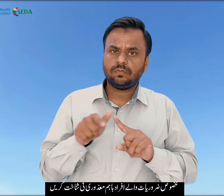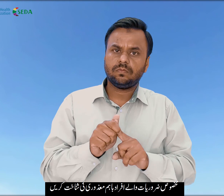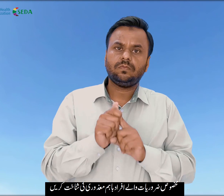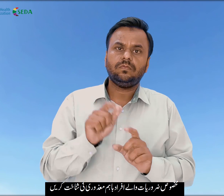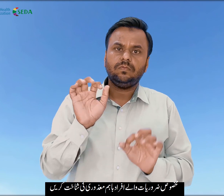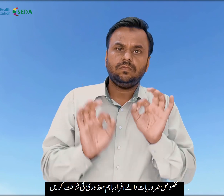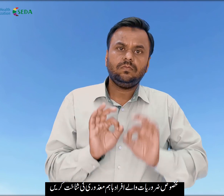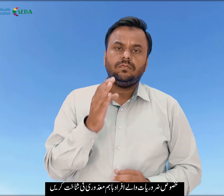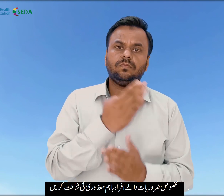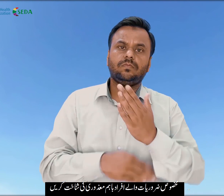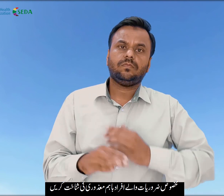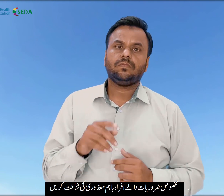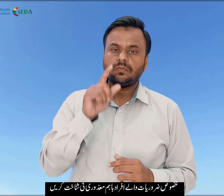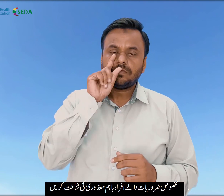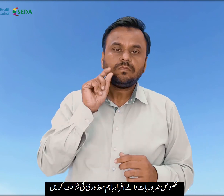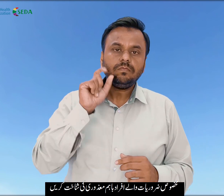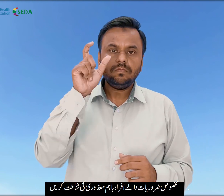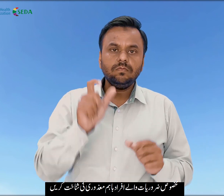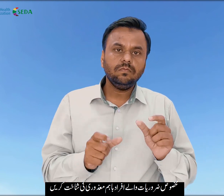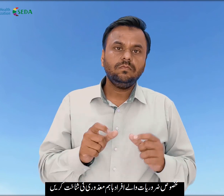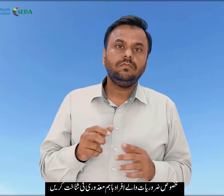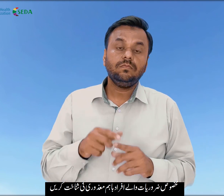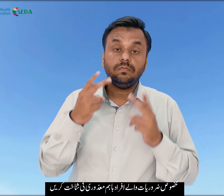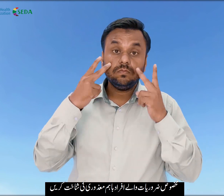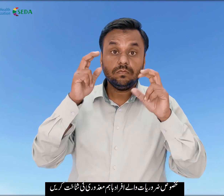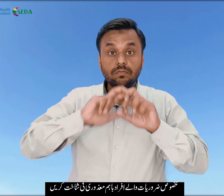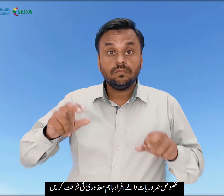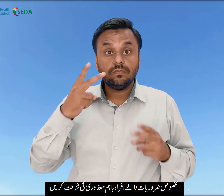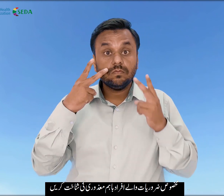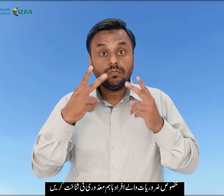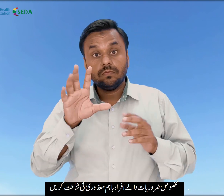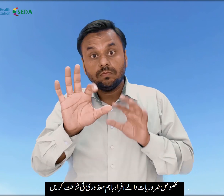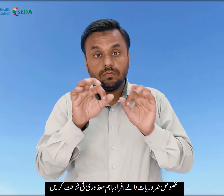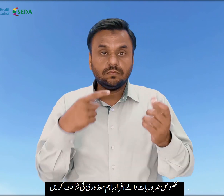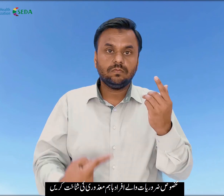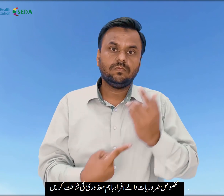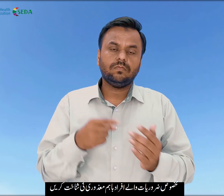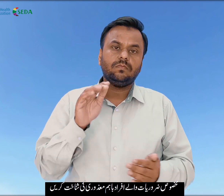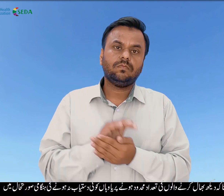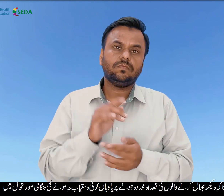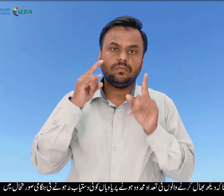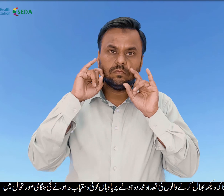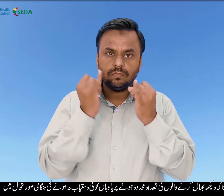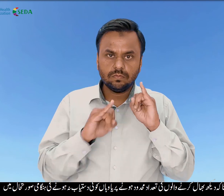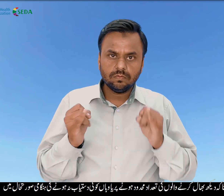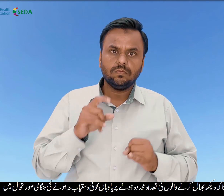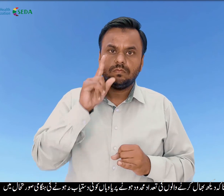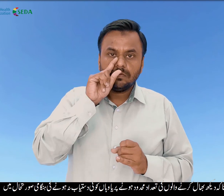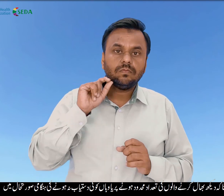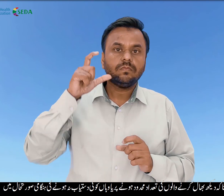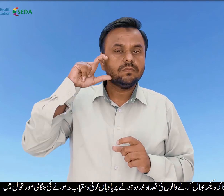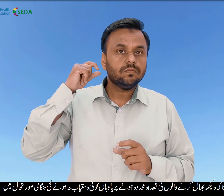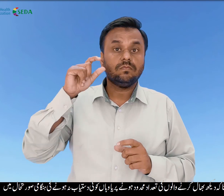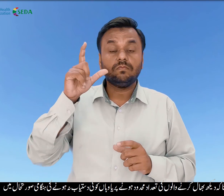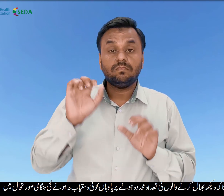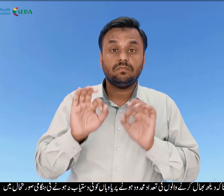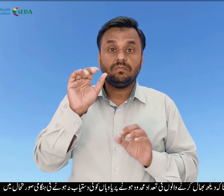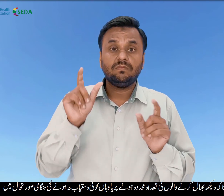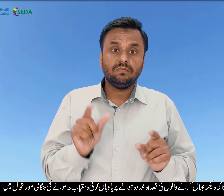مخصوص ضروریات والے افراد باہم معذوری کی شناخت کریں تاکہ دیکھ بھال کرنے والوں کی تعداد